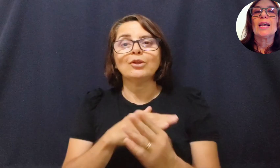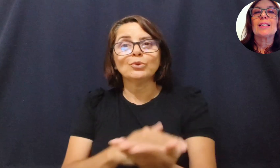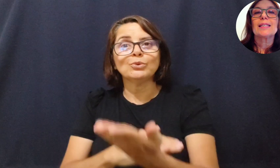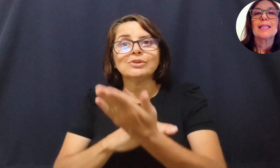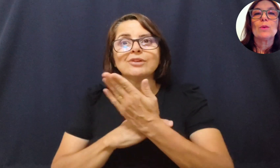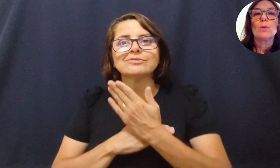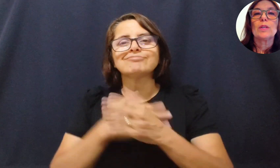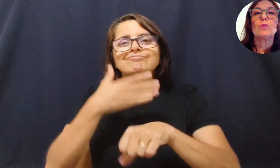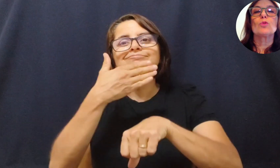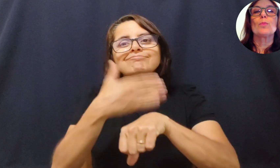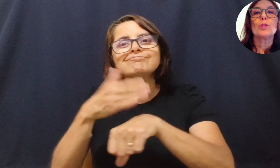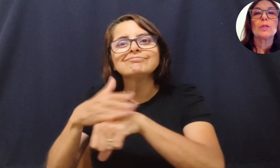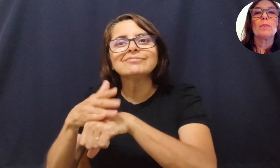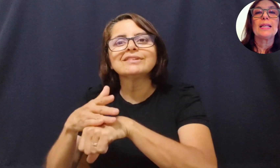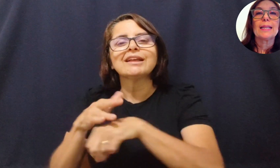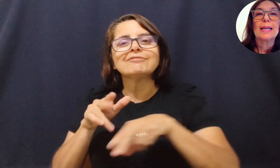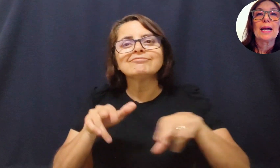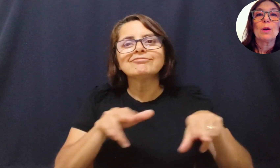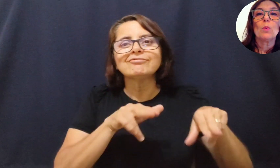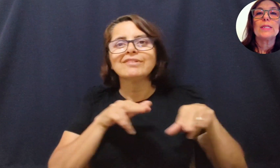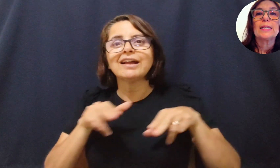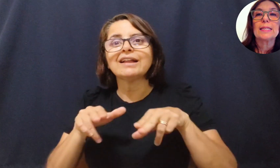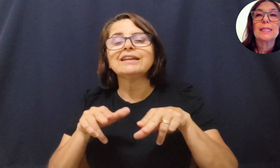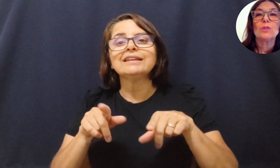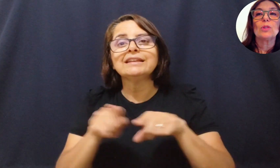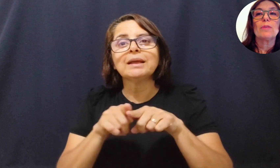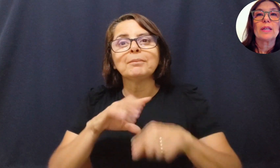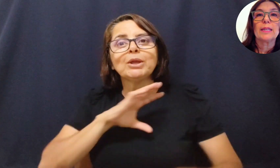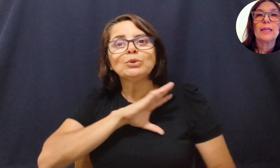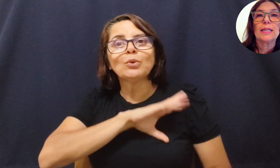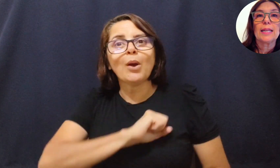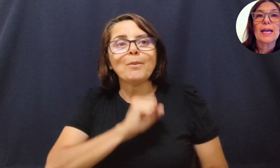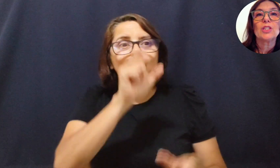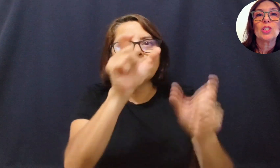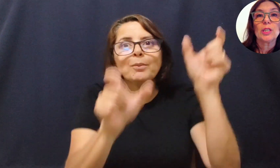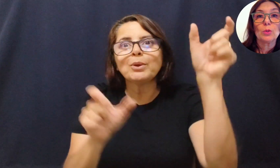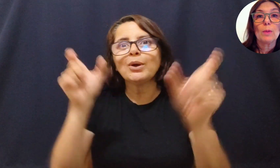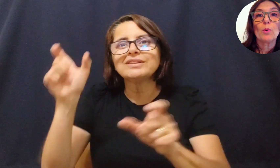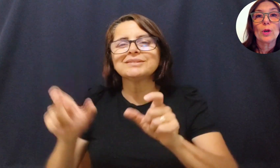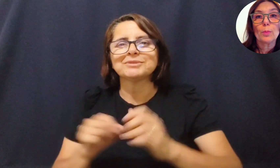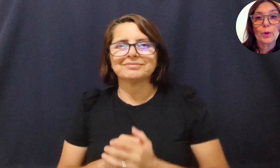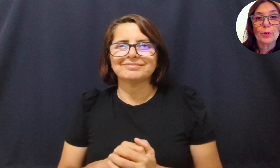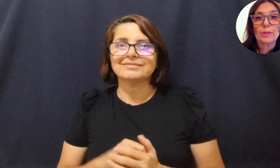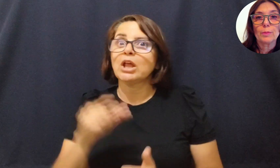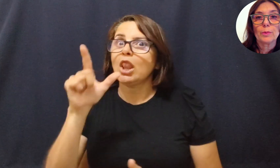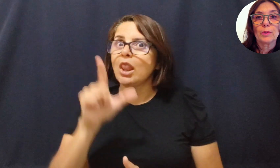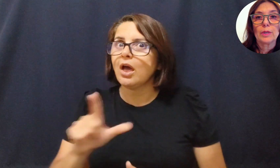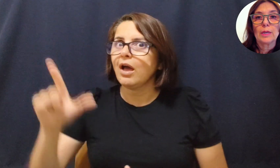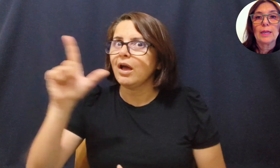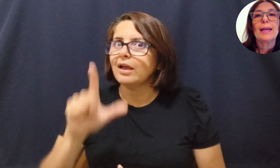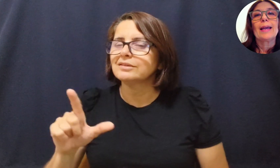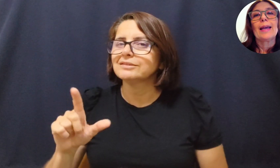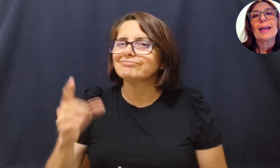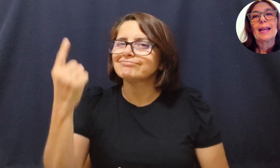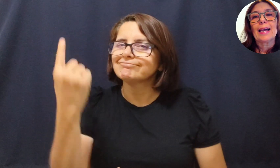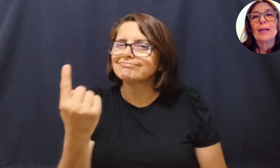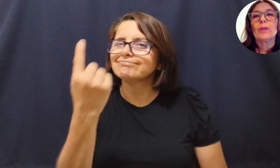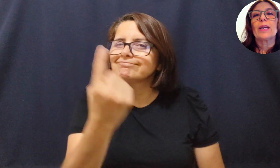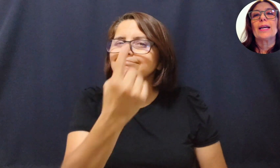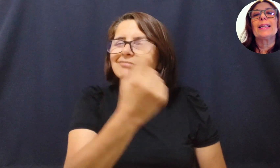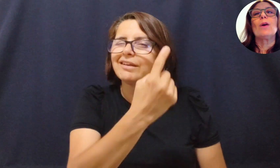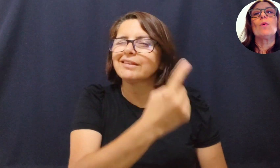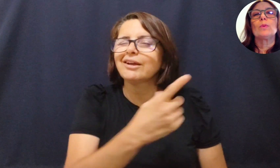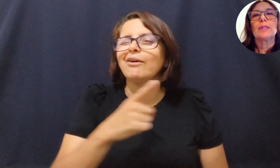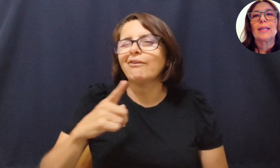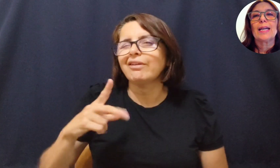de relação que nos possibilitará o exercício da fraternidade e do amor ao próximo. É claro